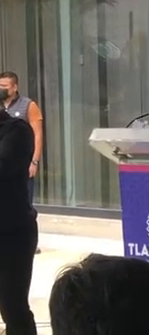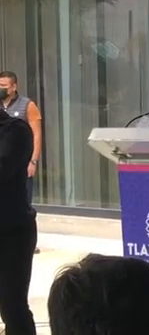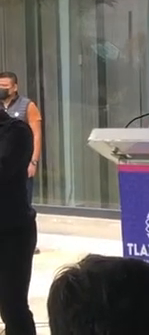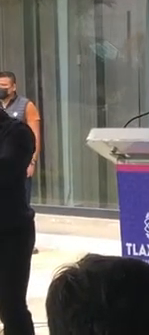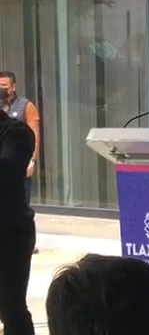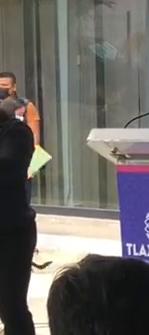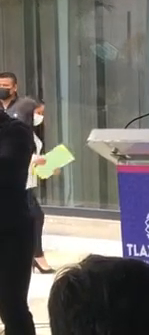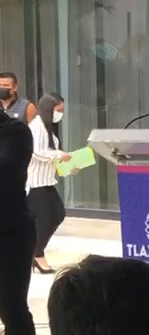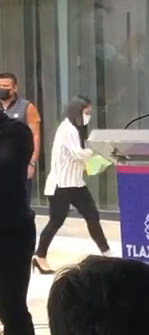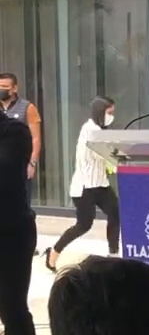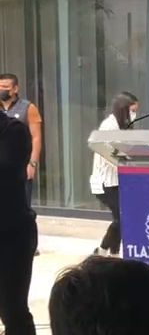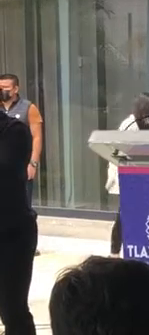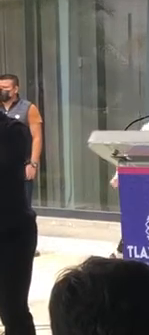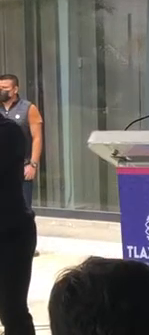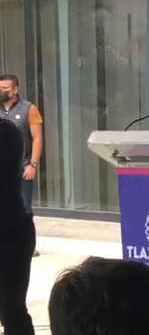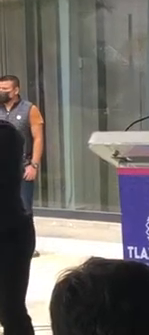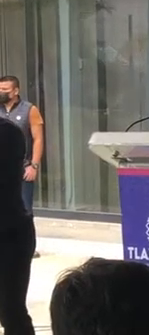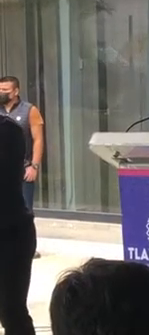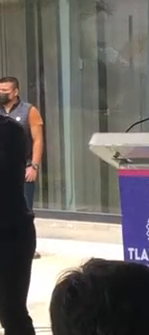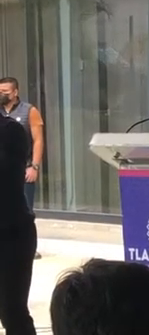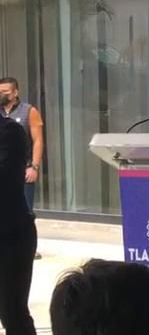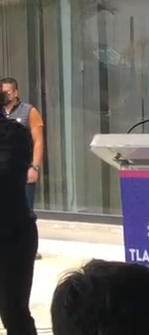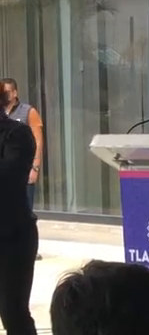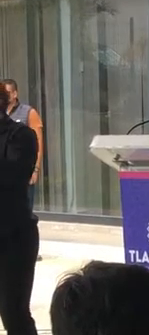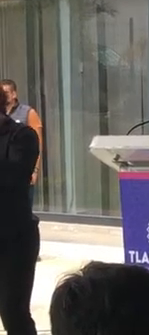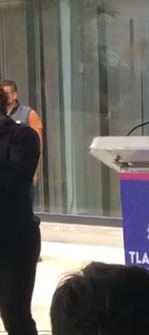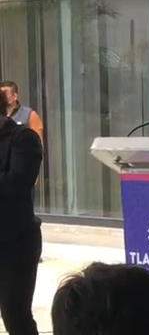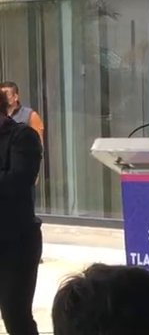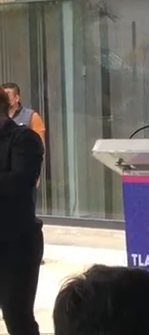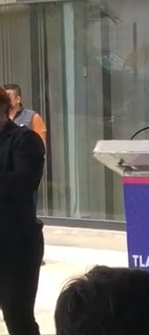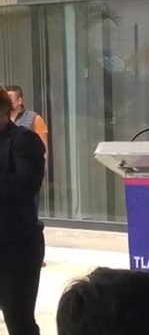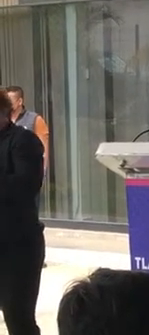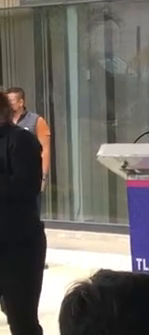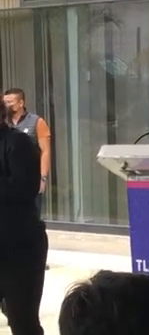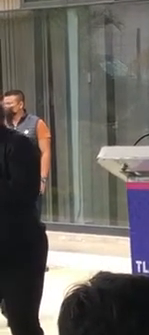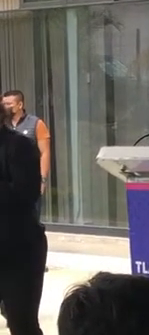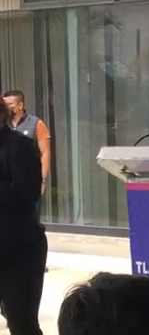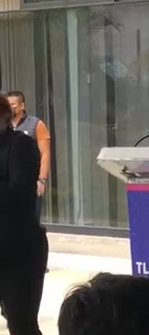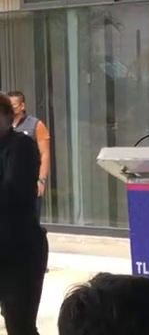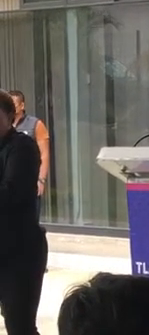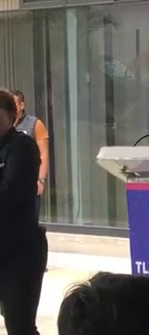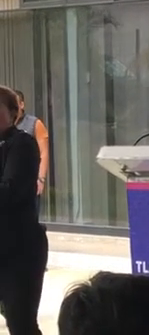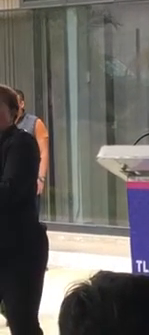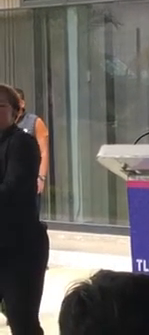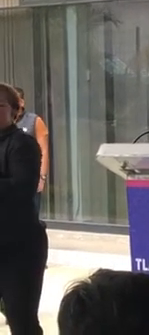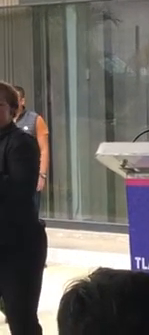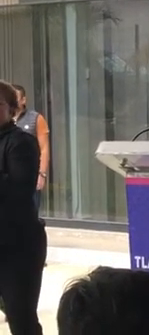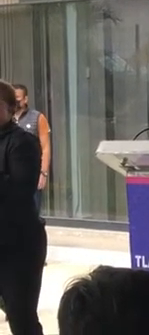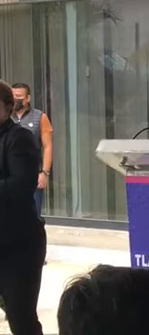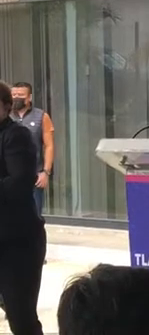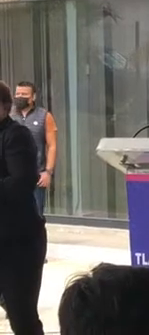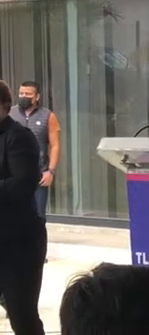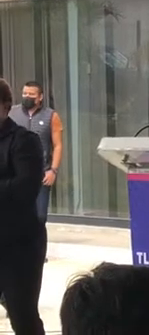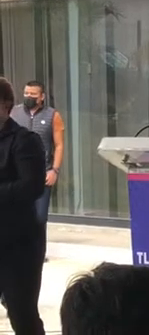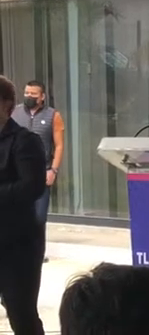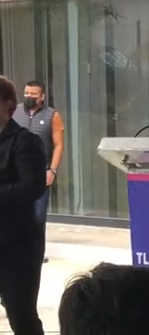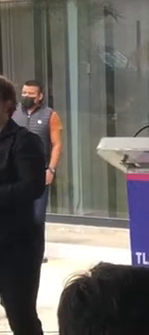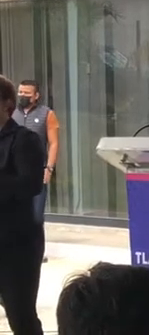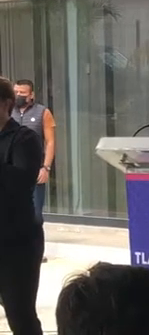medios locales que son intereses interceptores como dato adicional les comento que